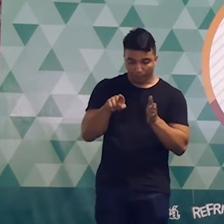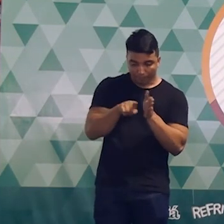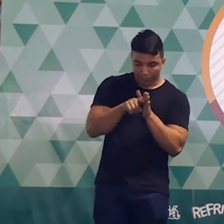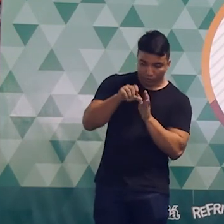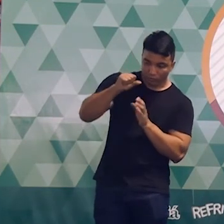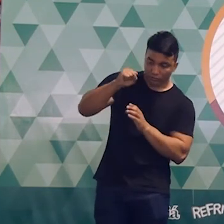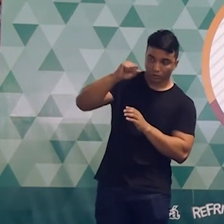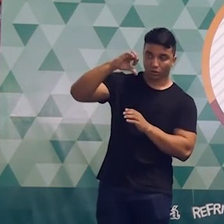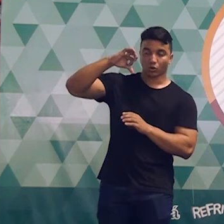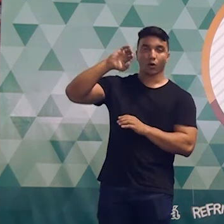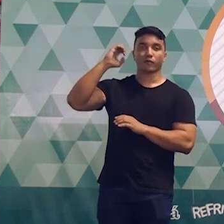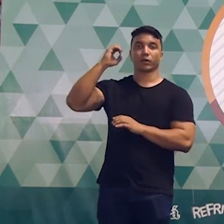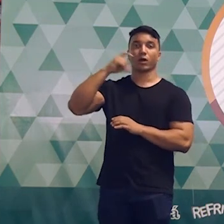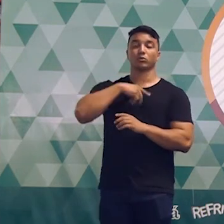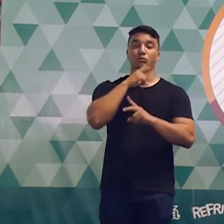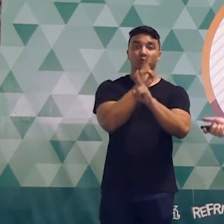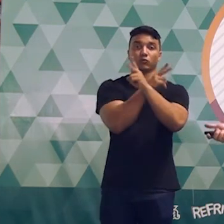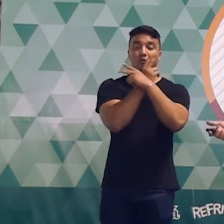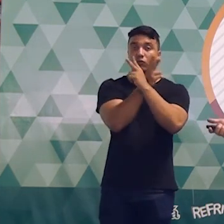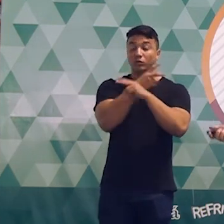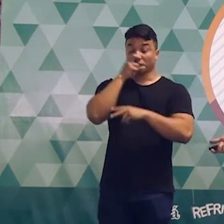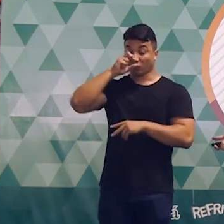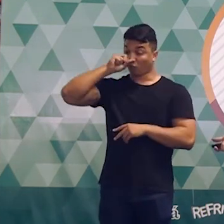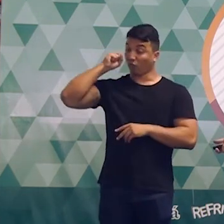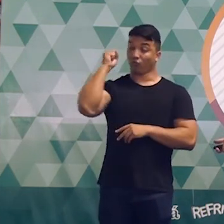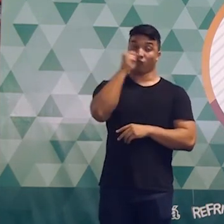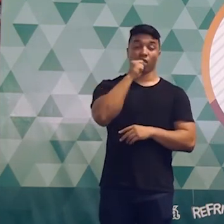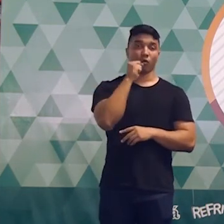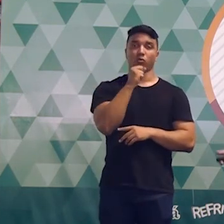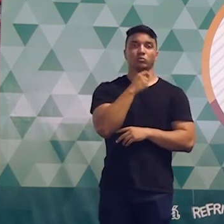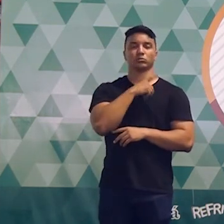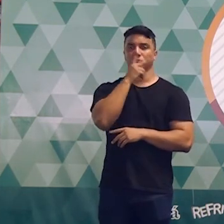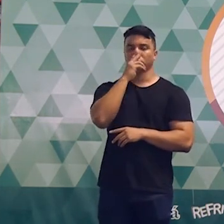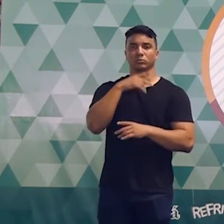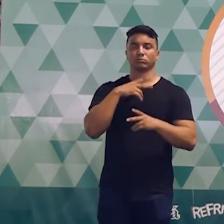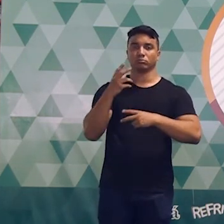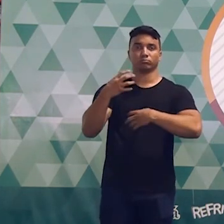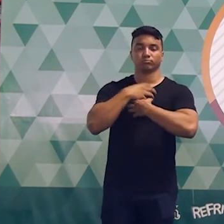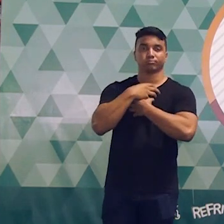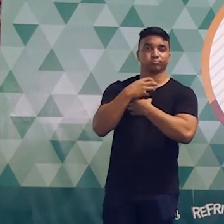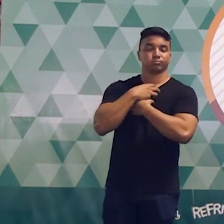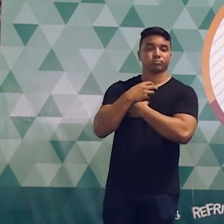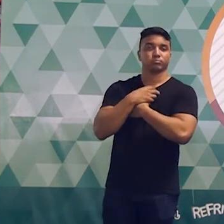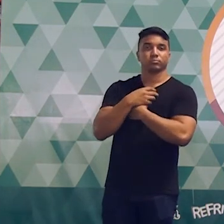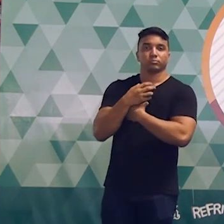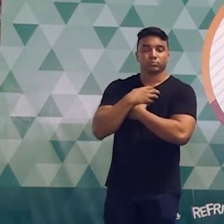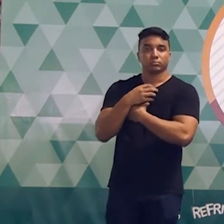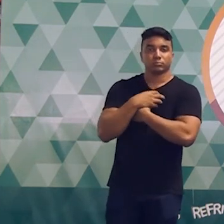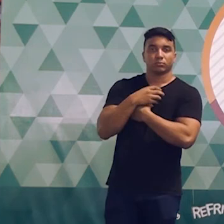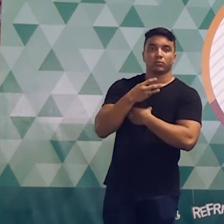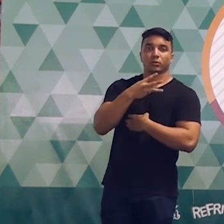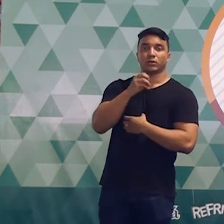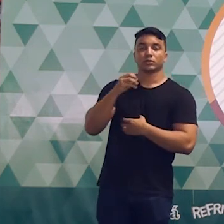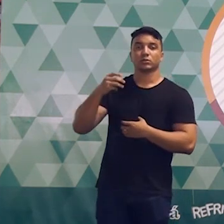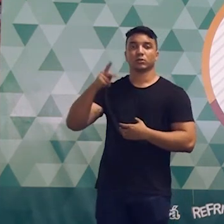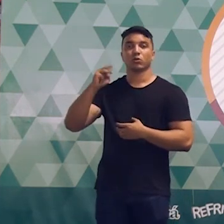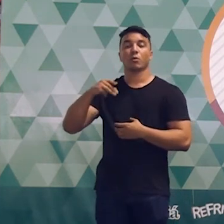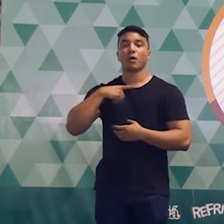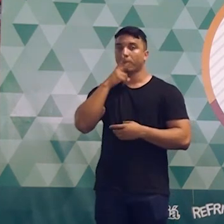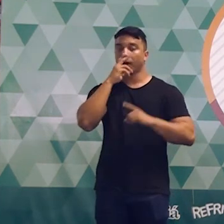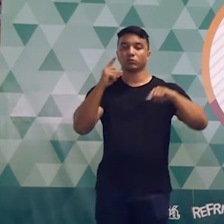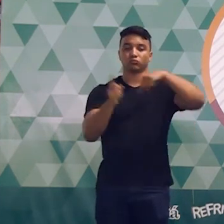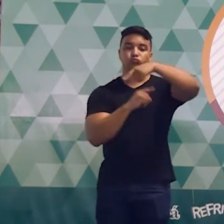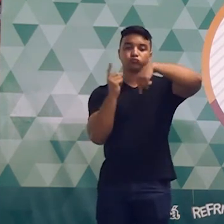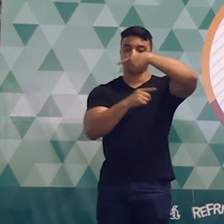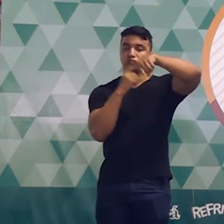89 graus e ainda por cima é atingido por ventos de 300 km por hora. 300 km é um tornado,